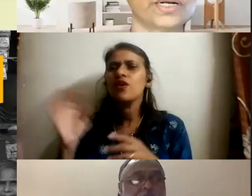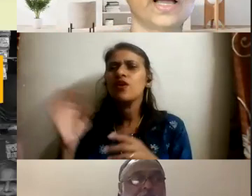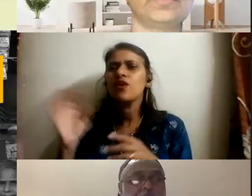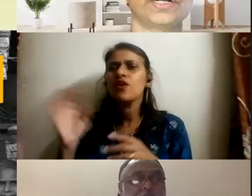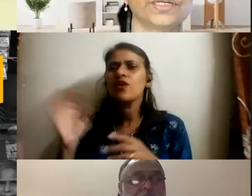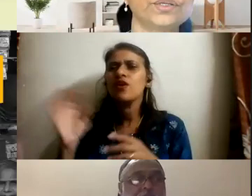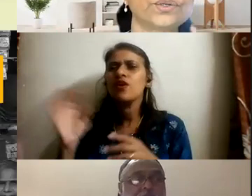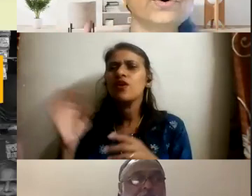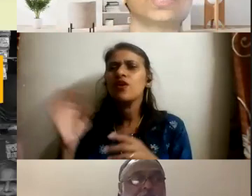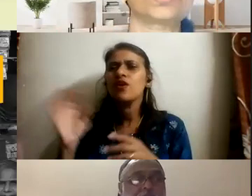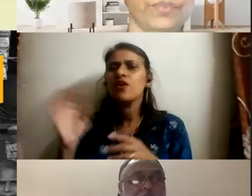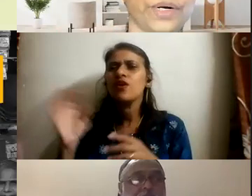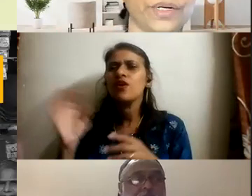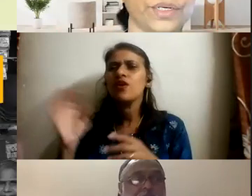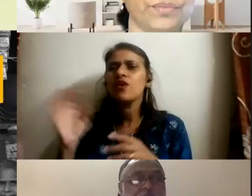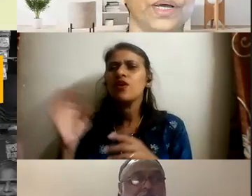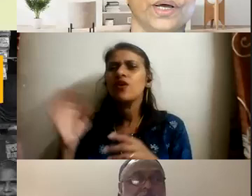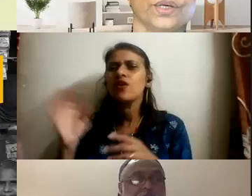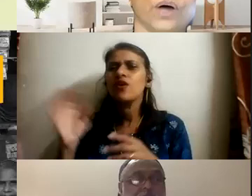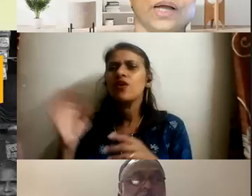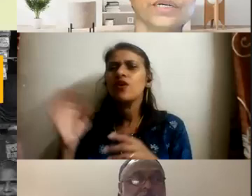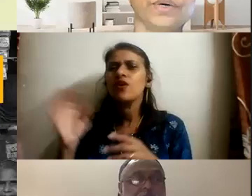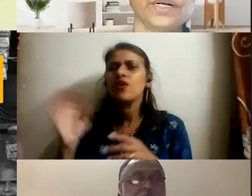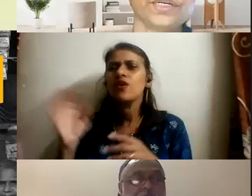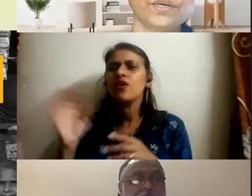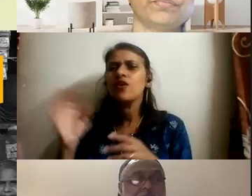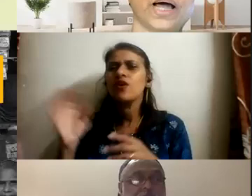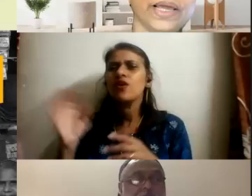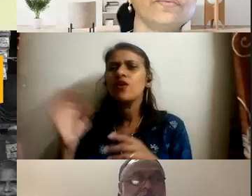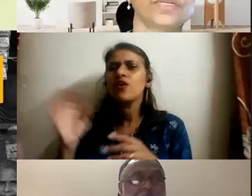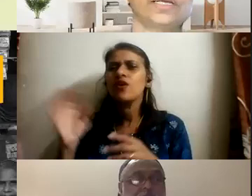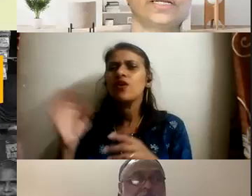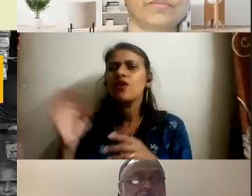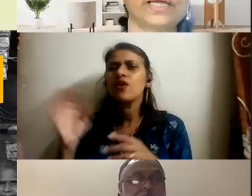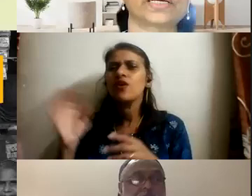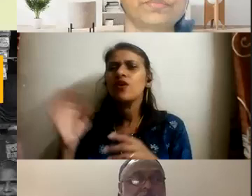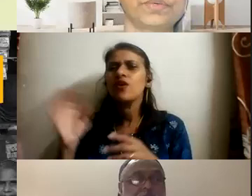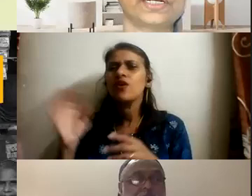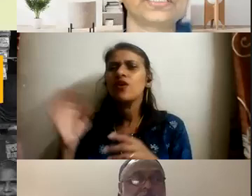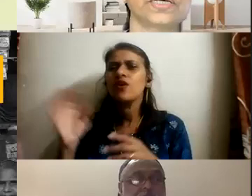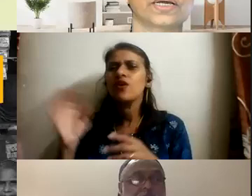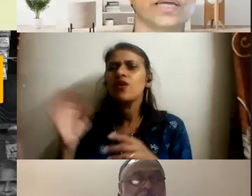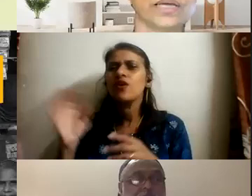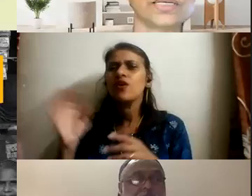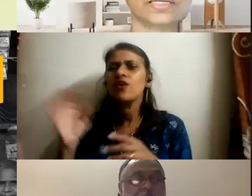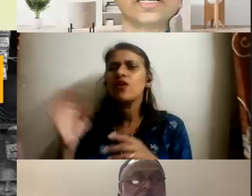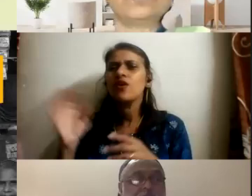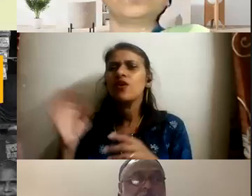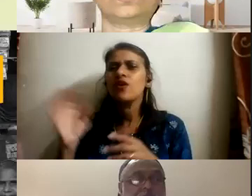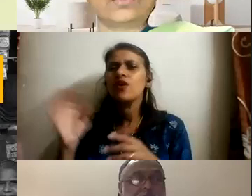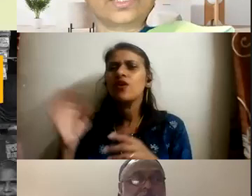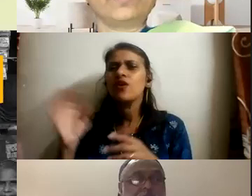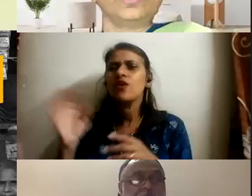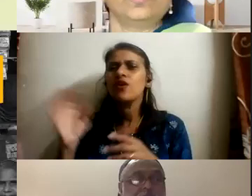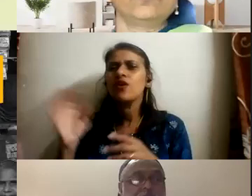inclusion and rehabilitation through entrepreneurship. So entrepreneurship, I have seen in my experience a